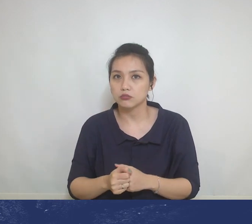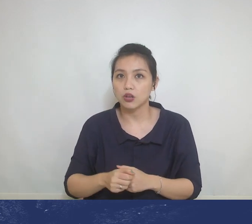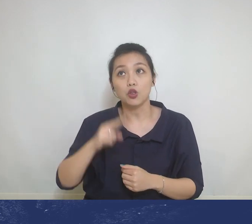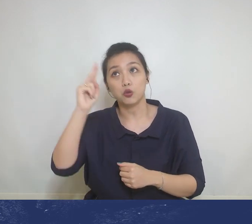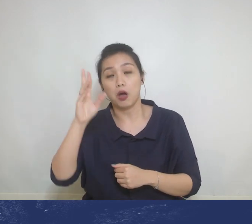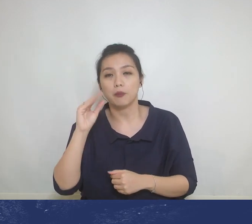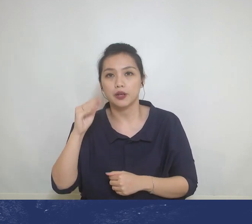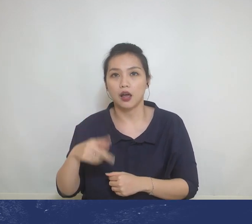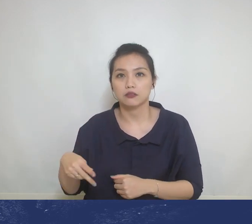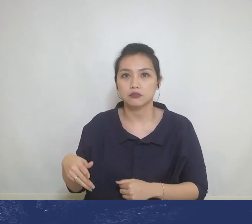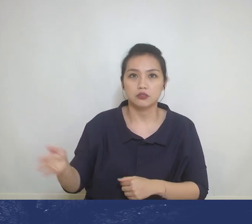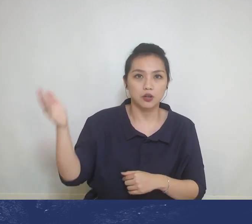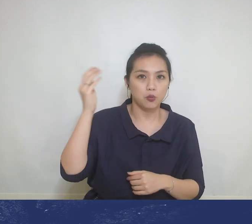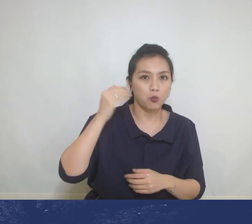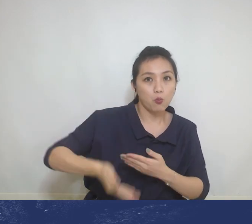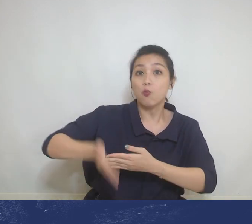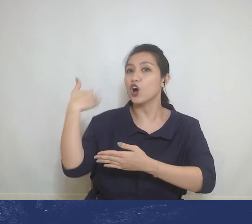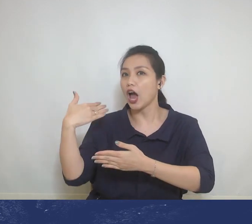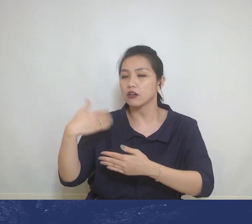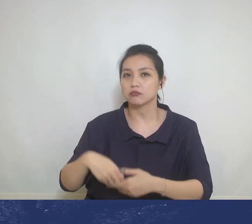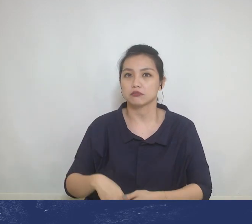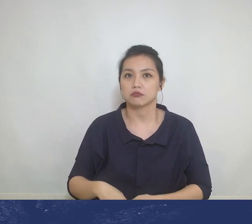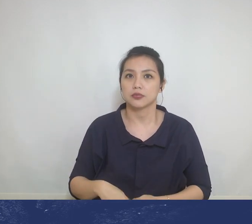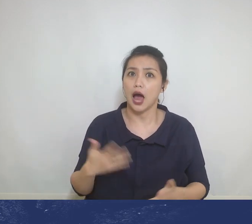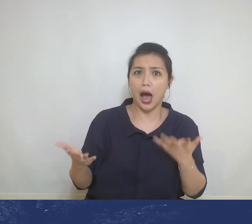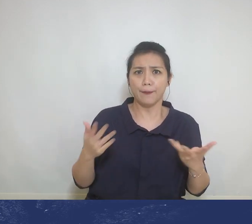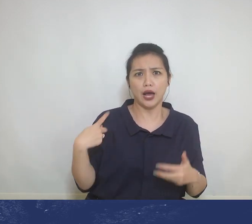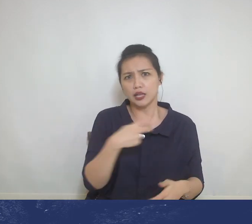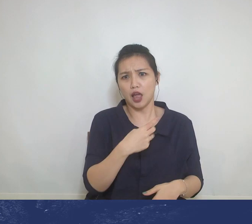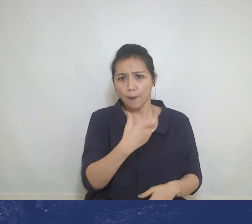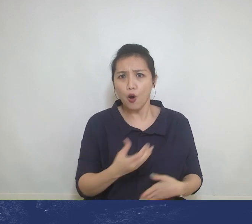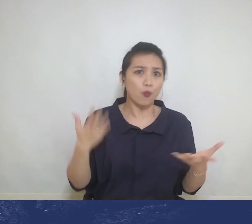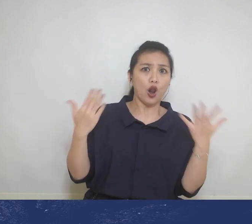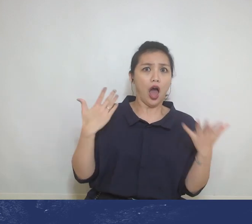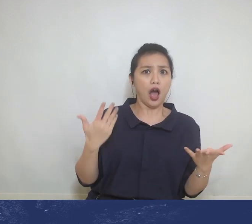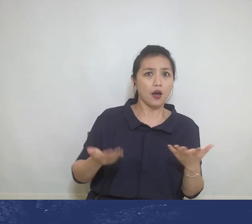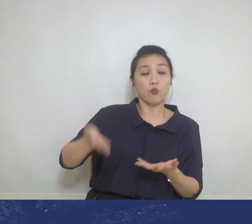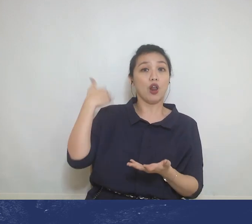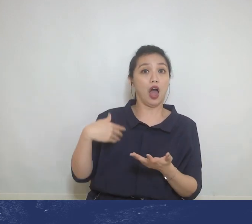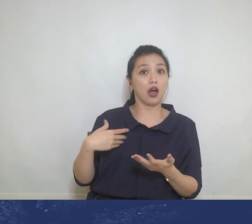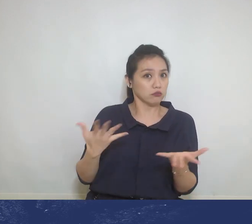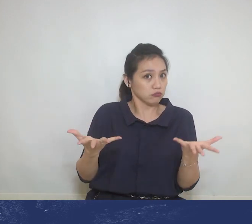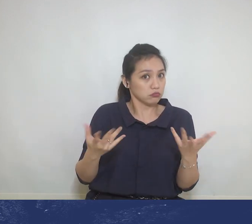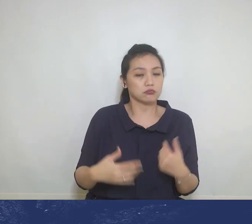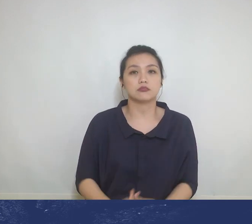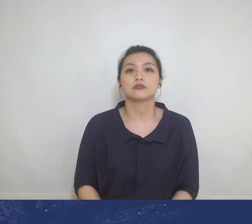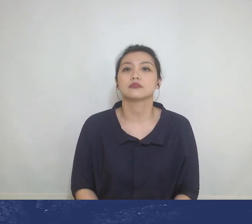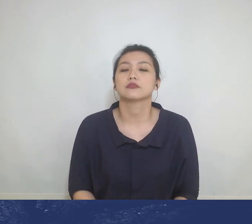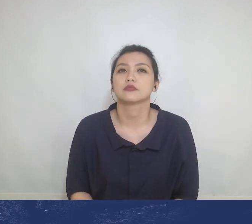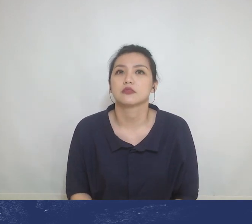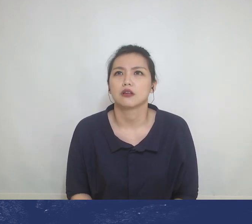kira-kira? Anda bayangkan gak, ini tuh keputusannya Yakub waktu dengar perintah ini, itu saya sendiri